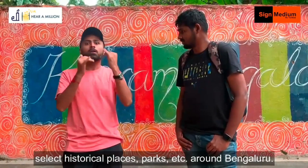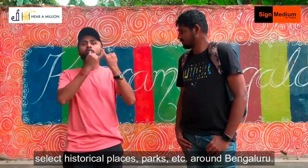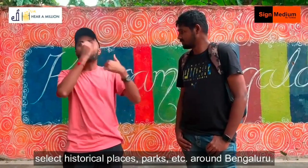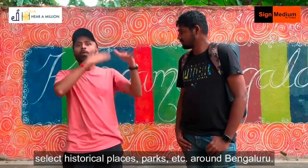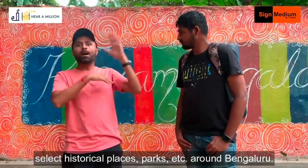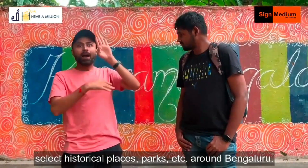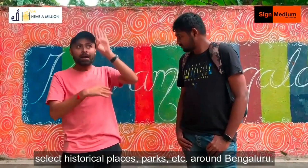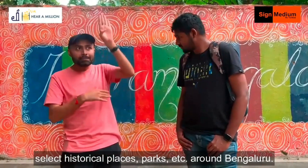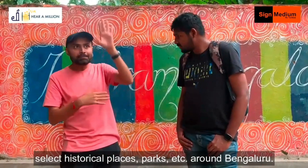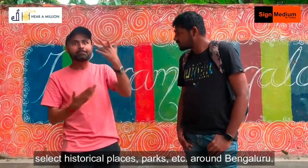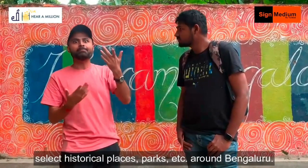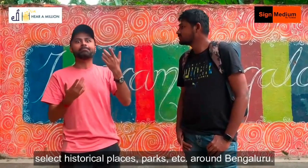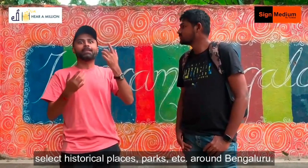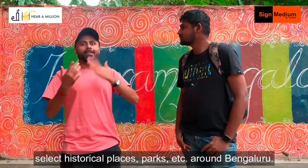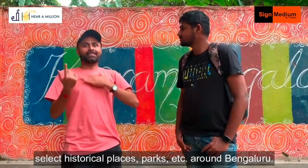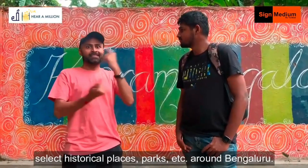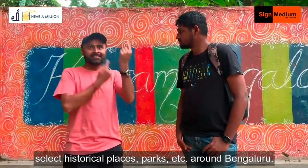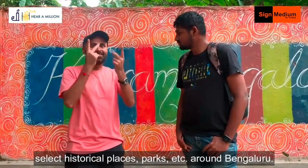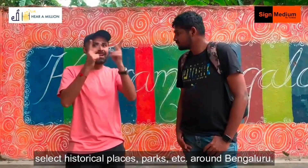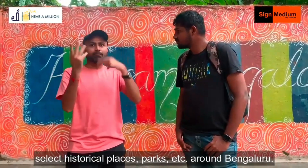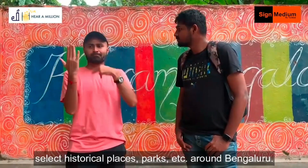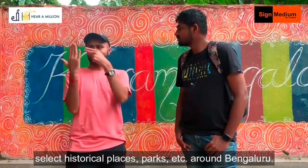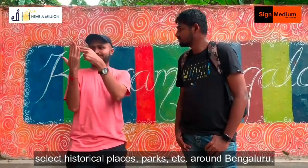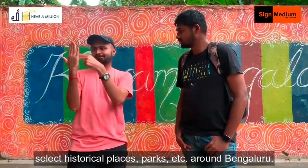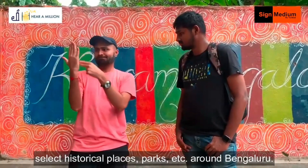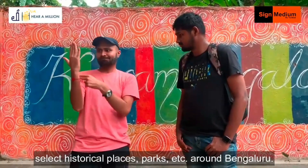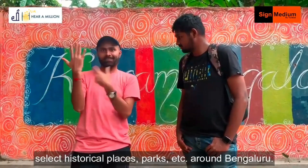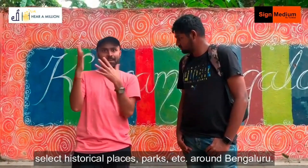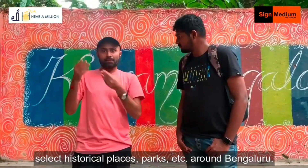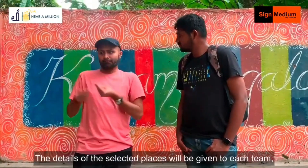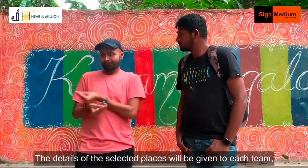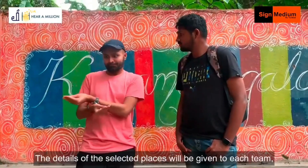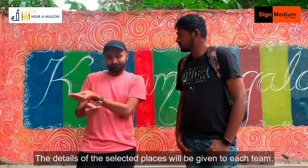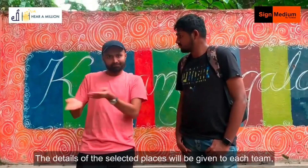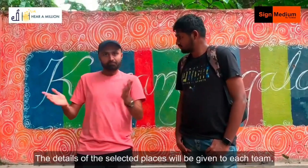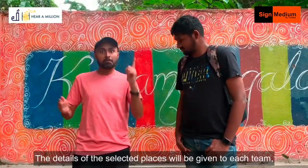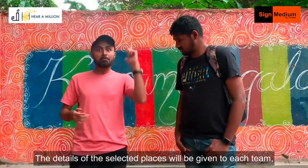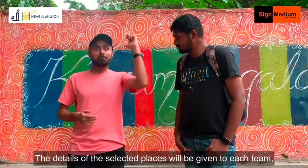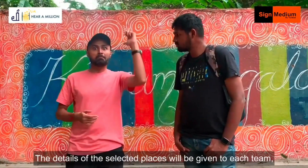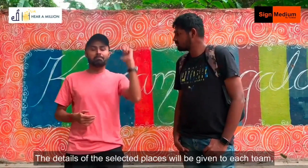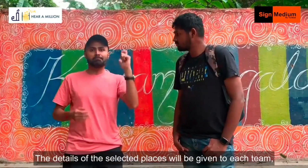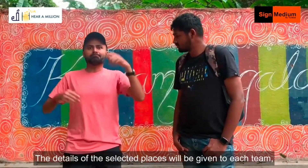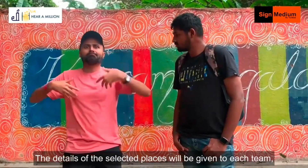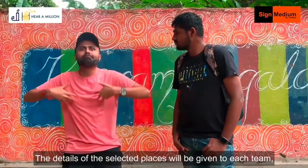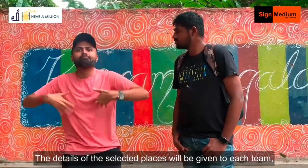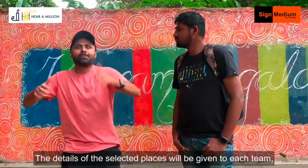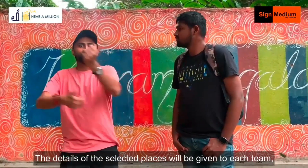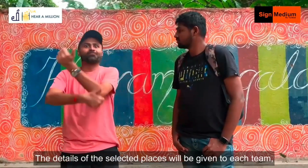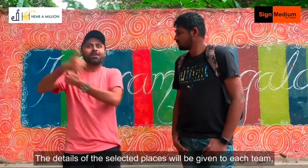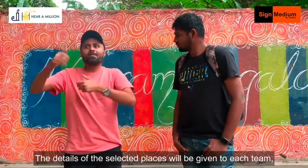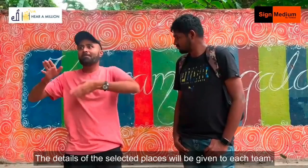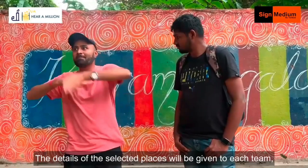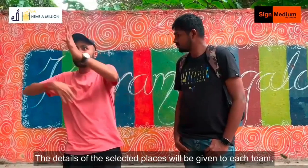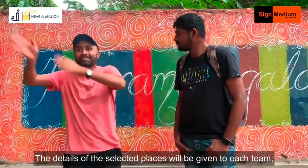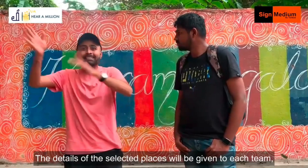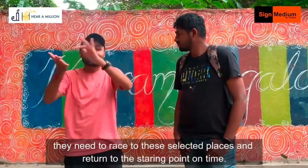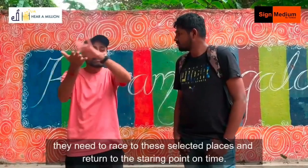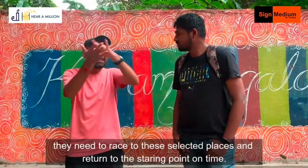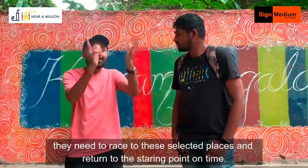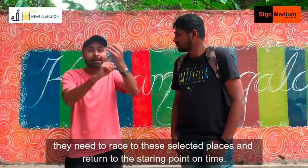कुछ ऐतिहासिक जगह को जहां पे राजा महाराजा उन सभी का निवास है ऐसी कोई जगह है वो सब की जानकारी हम उनको